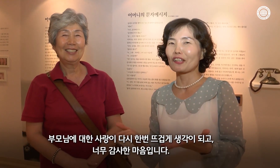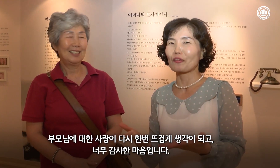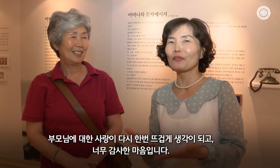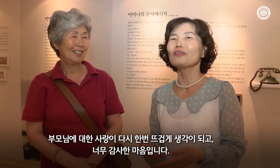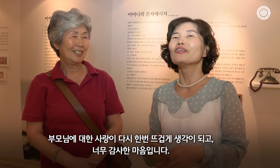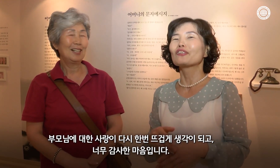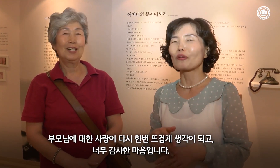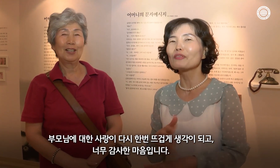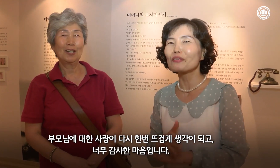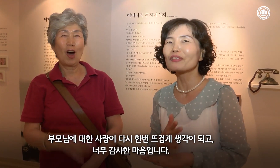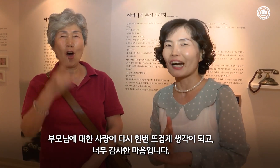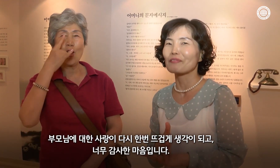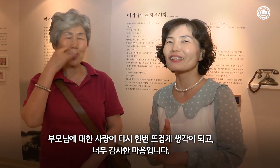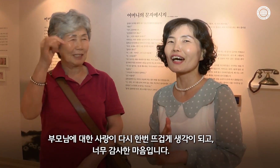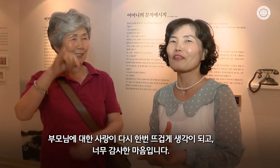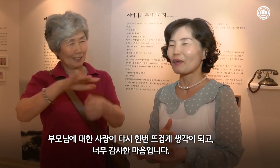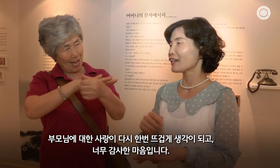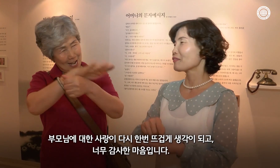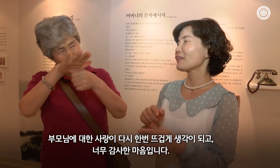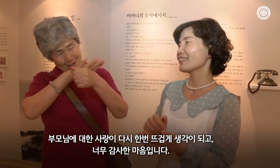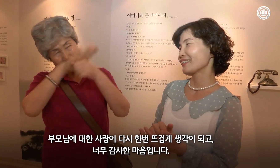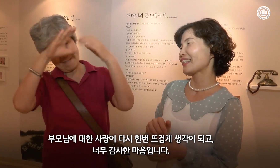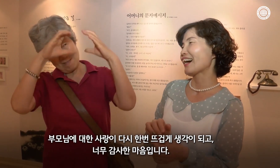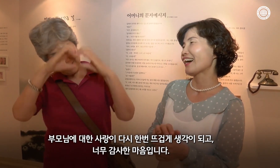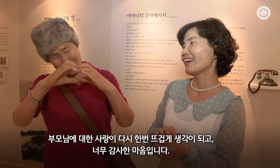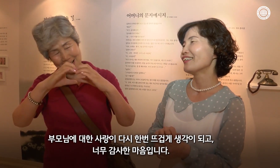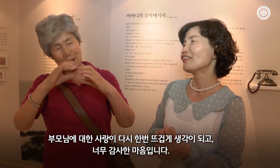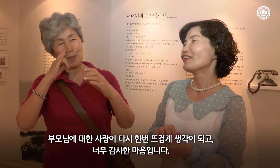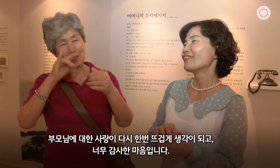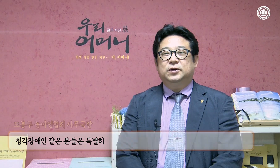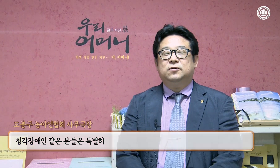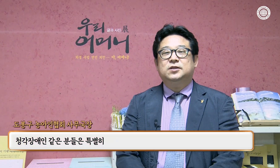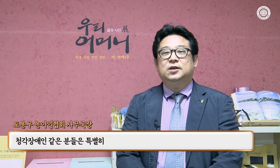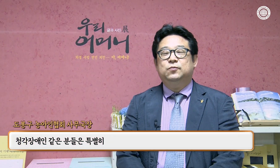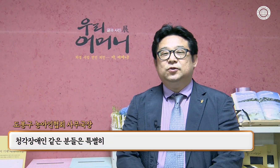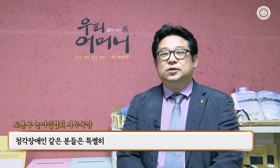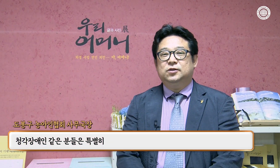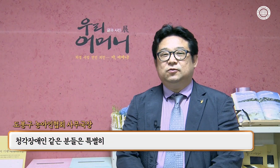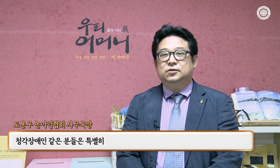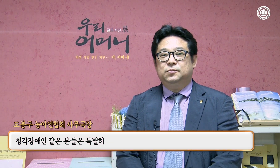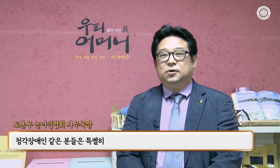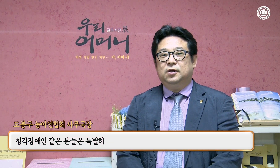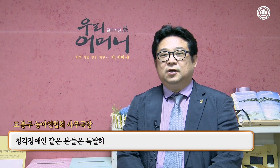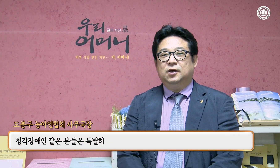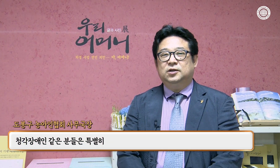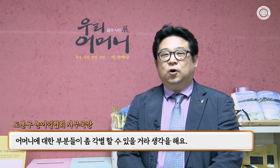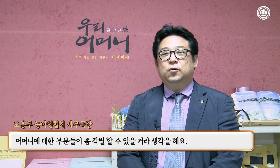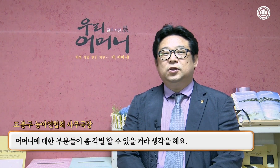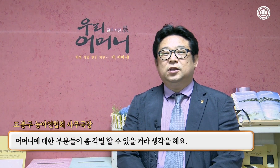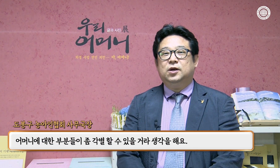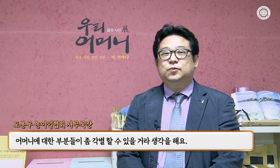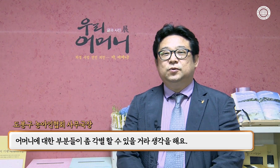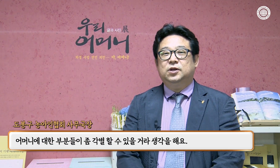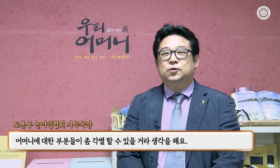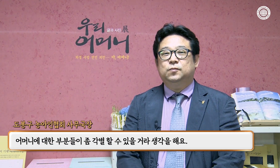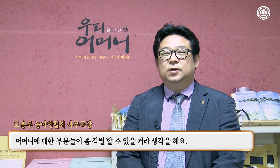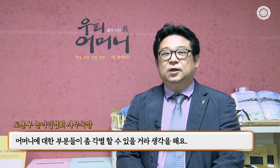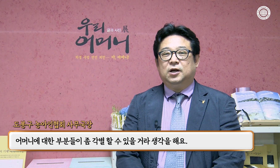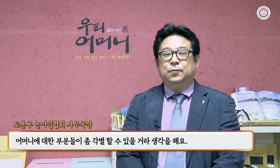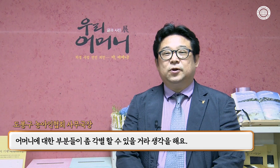되고, 너무너무 감사한 마음이 든다. 아, 청각장애인 분들 같은 경우는 특별히 어머니에 대한 부분들이 좀 각별할